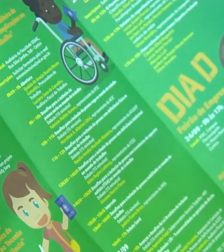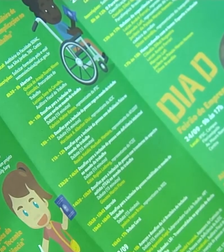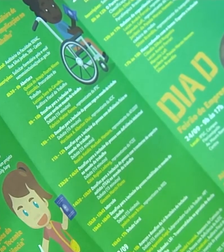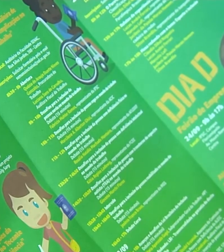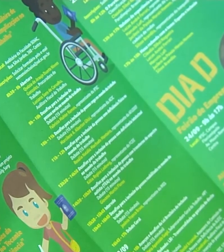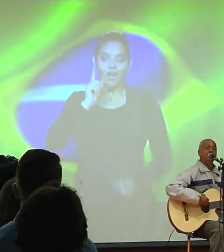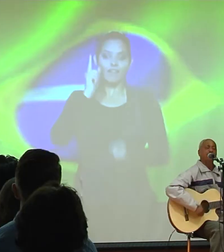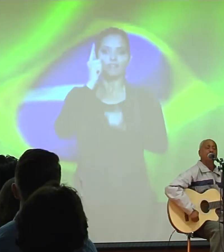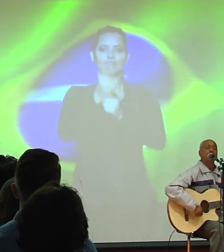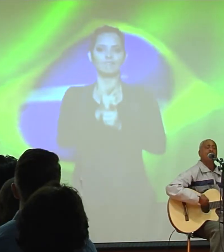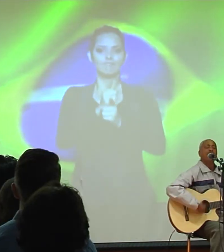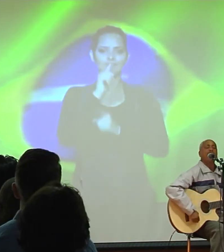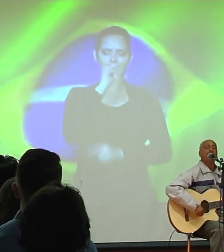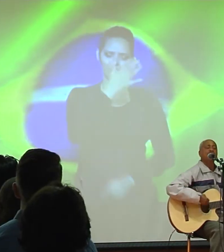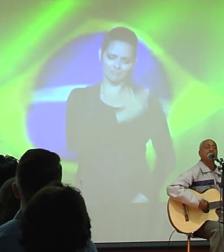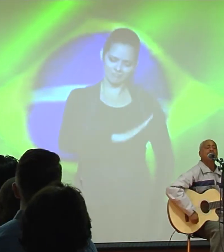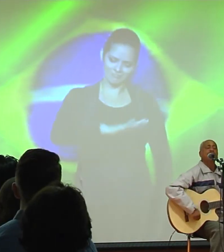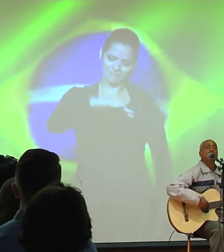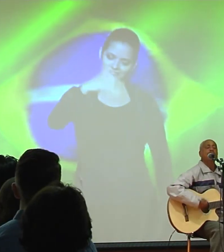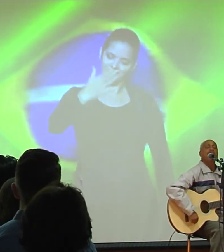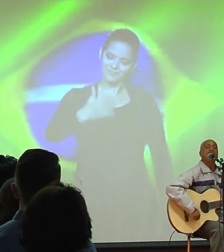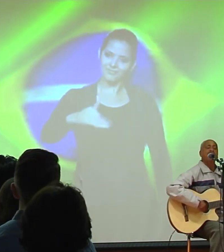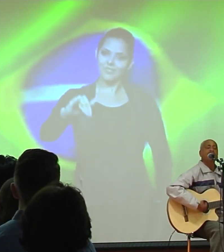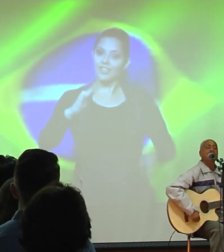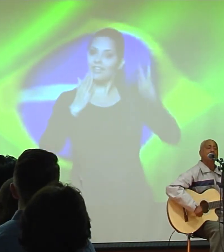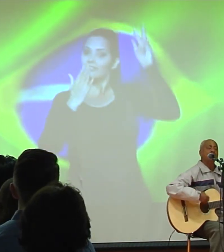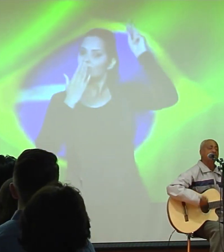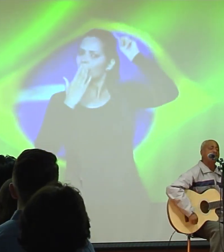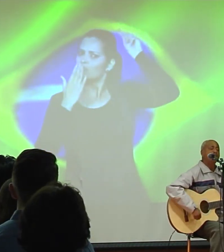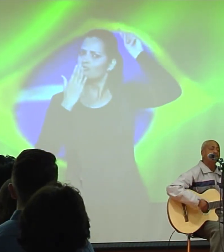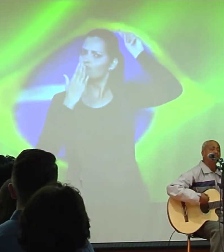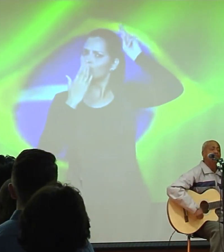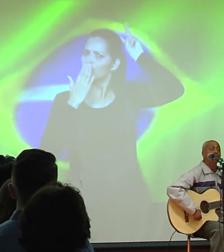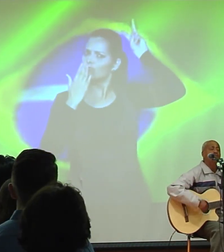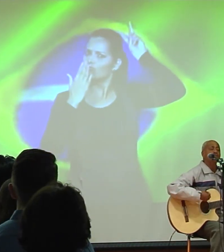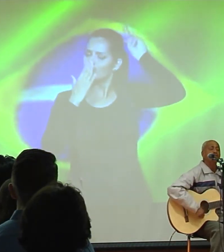uma semana inclusiva que só termina no próximo dia 25 de setembro.